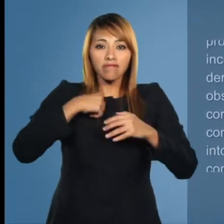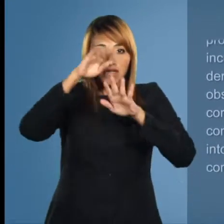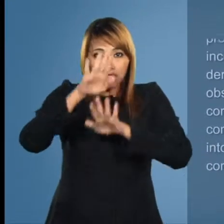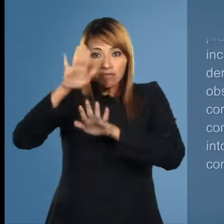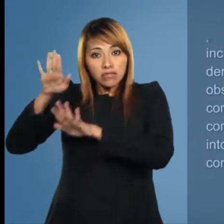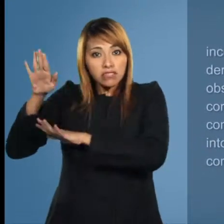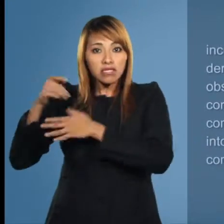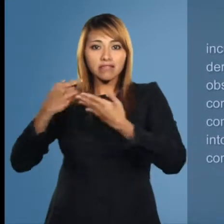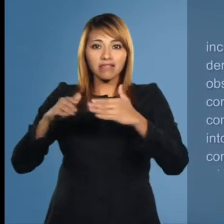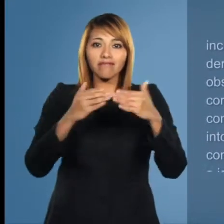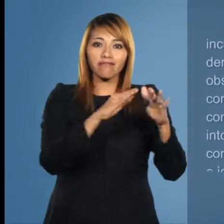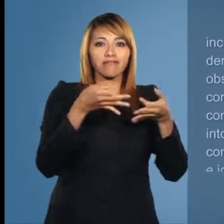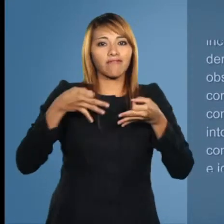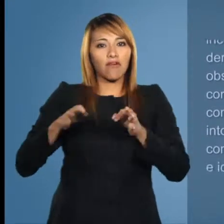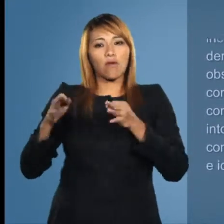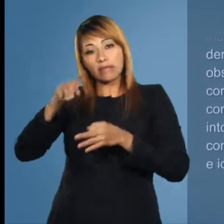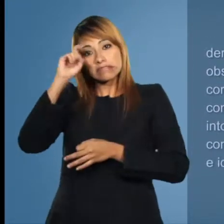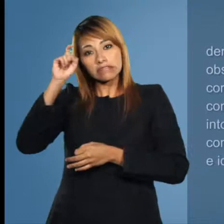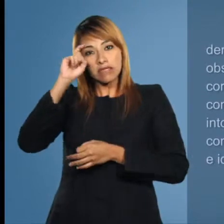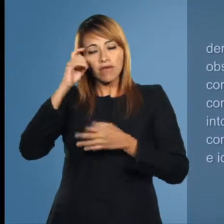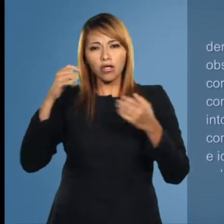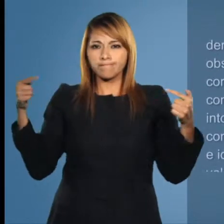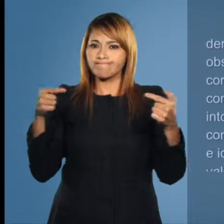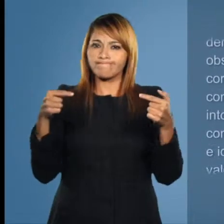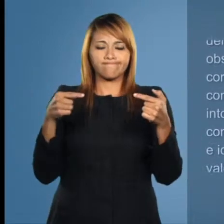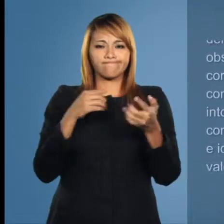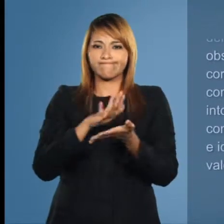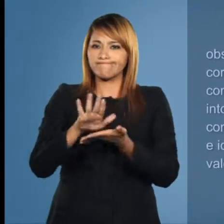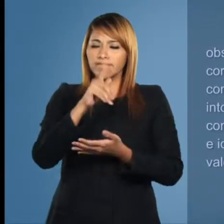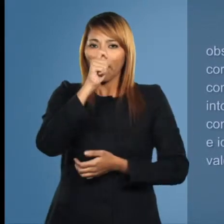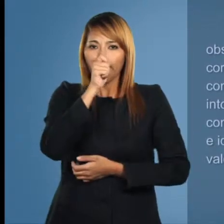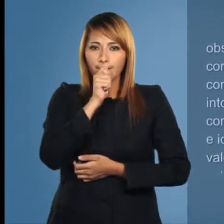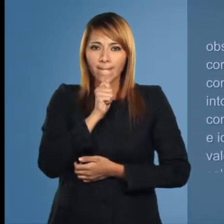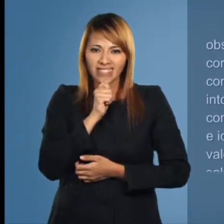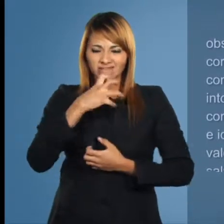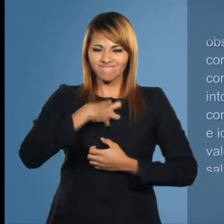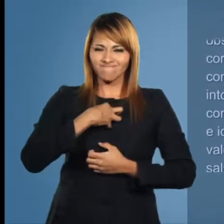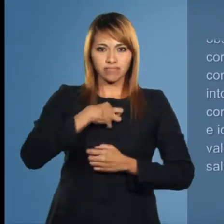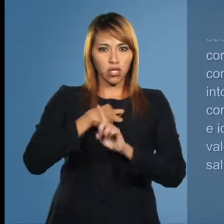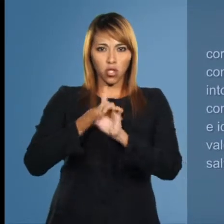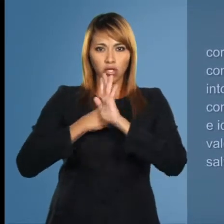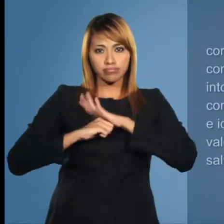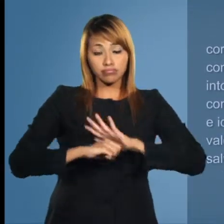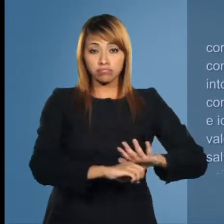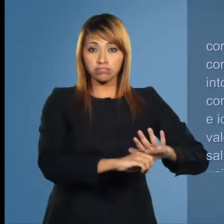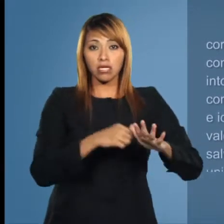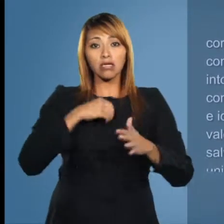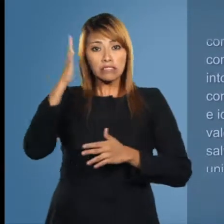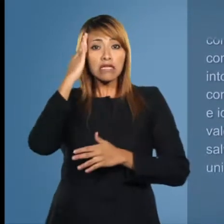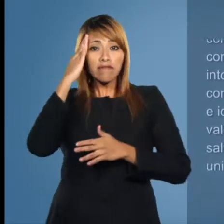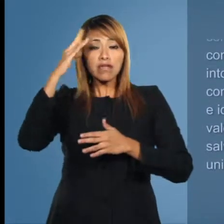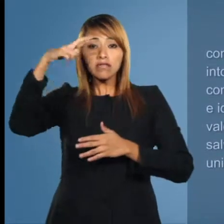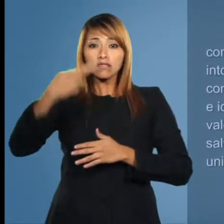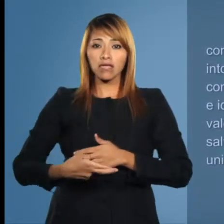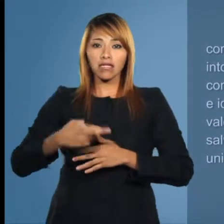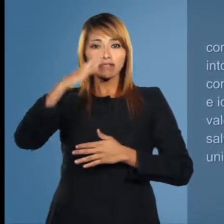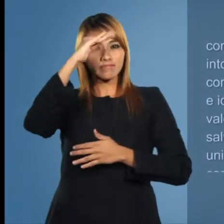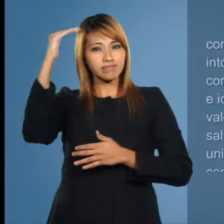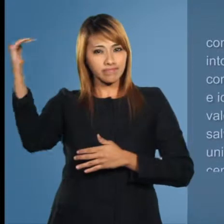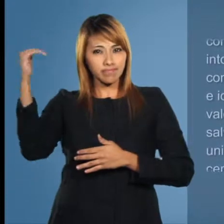deberes, combatir todo espíritu de intolerancia y de odio, conocer la realidad nacional e identificarse con los